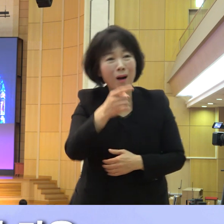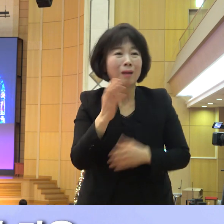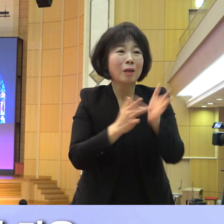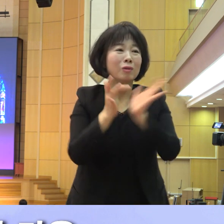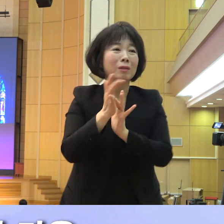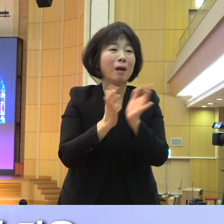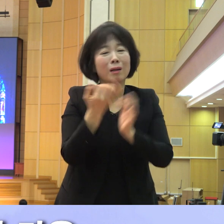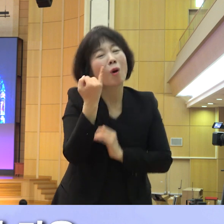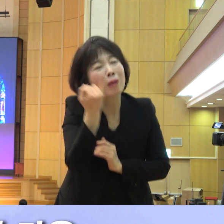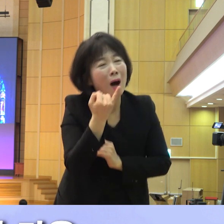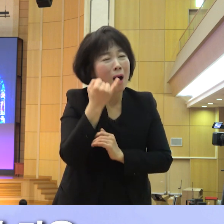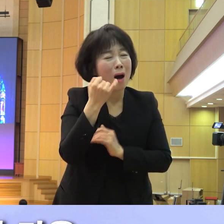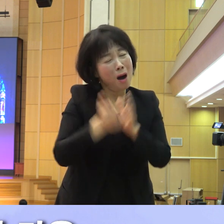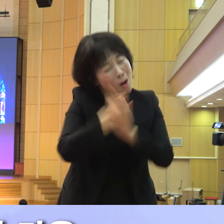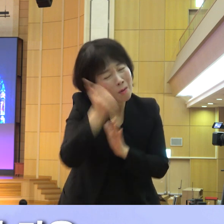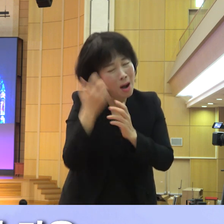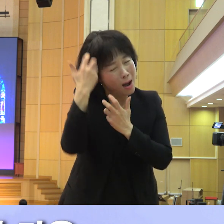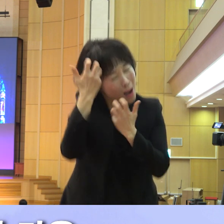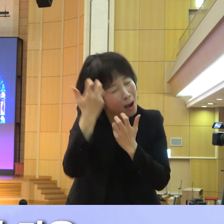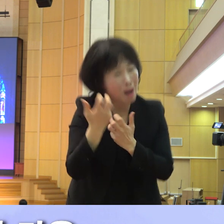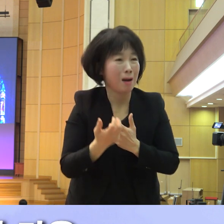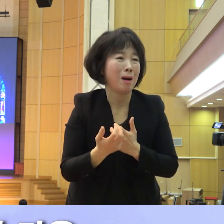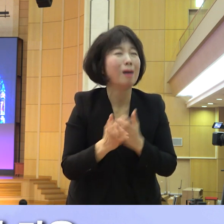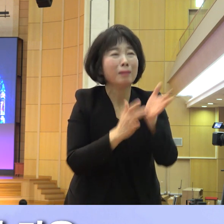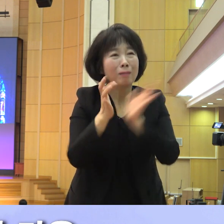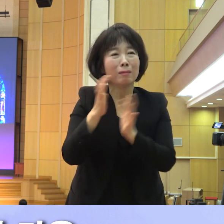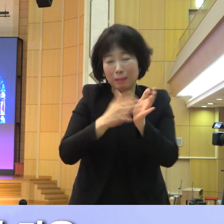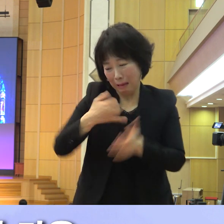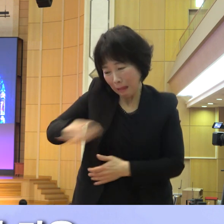너는 해당이 안 돼.